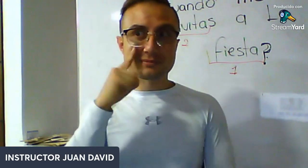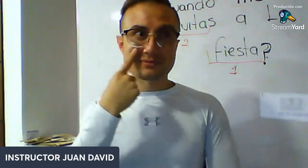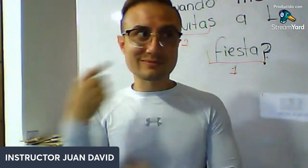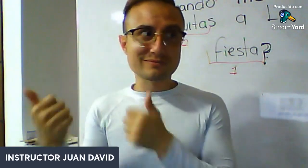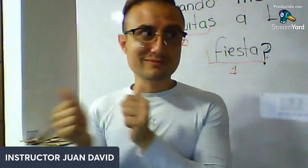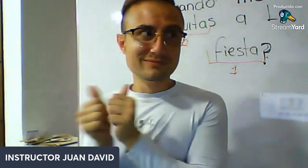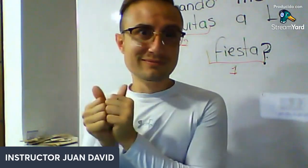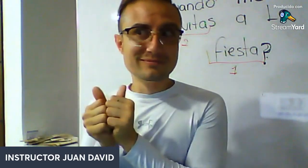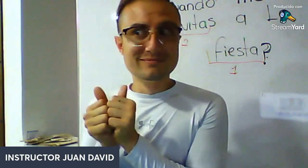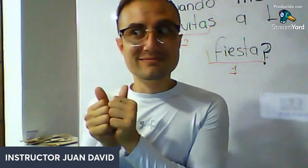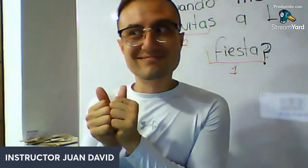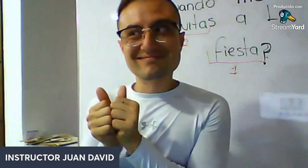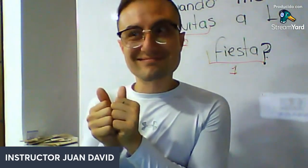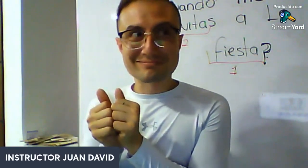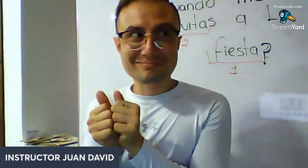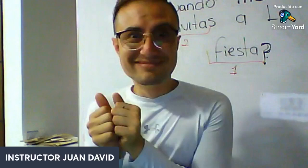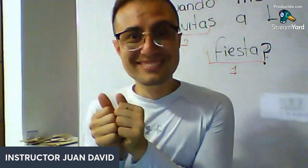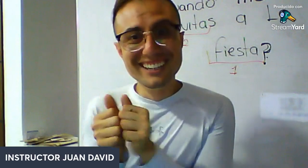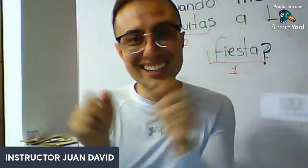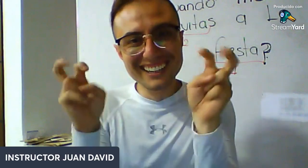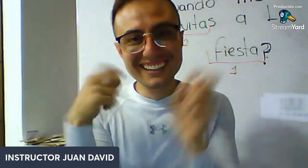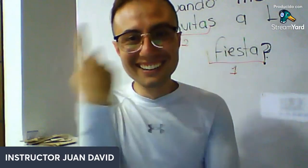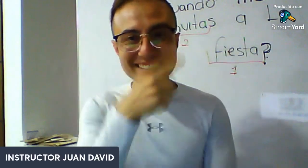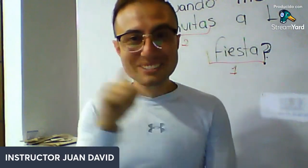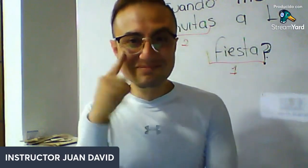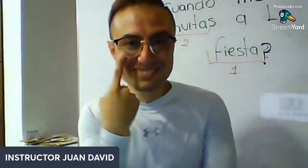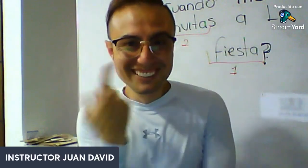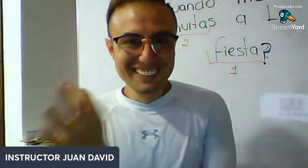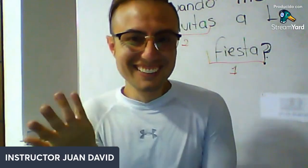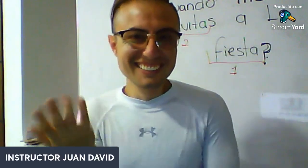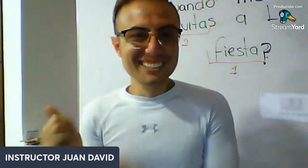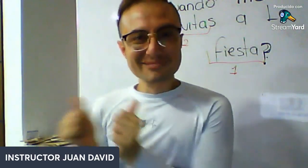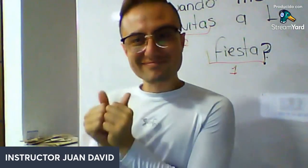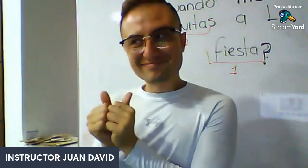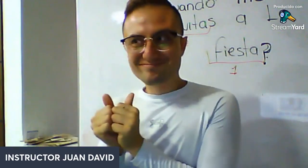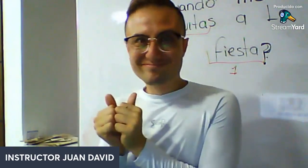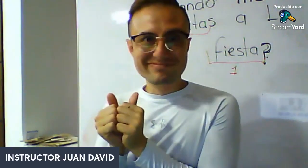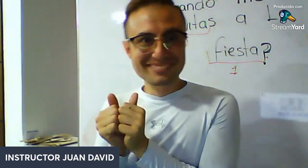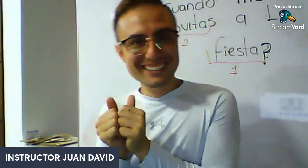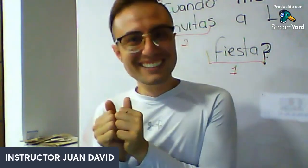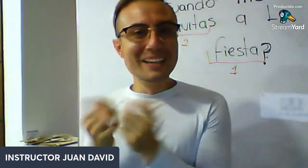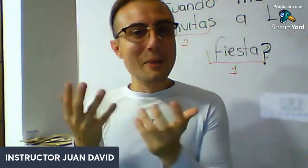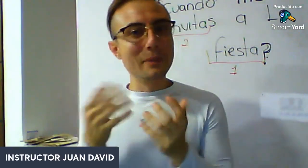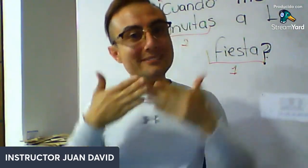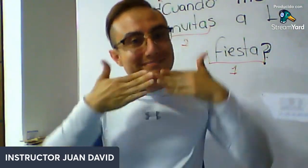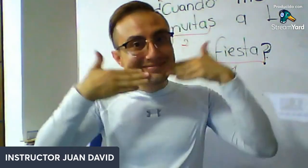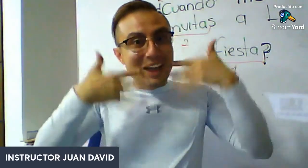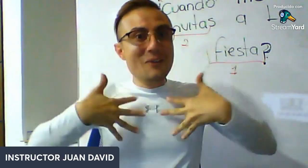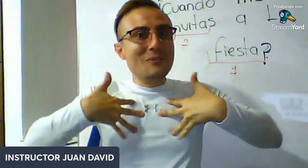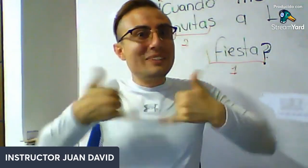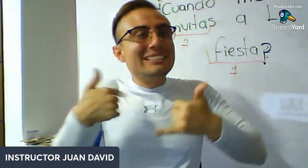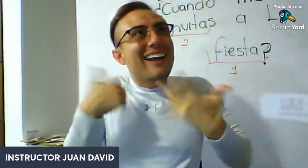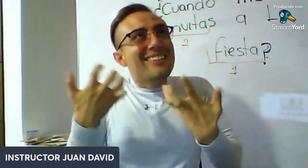es como que hay no que qué aburrimiento estar con él si entonces el gesto ahí también